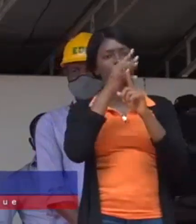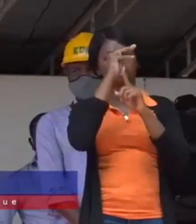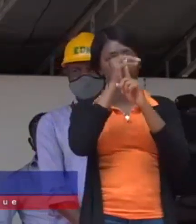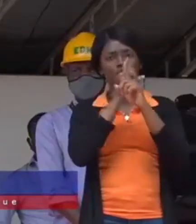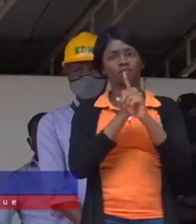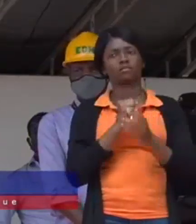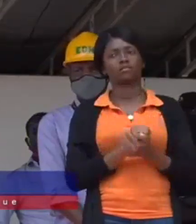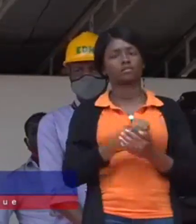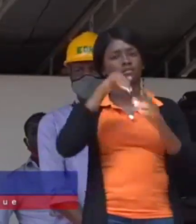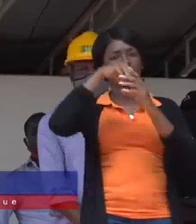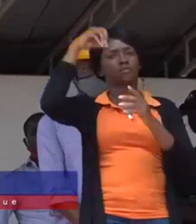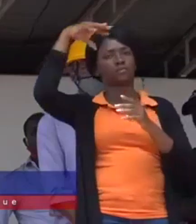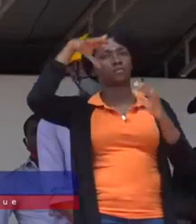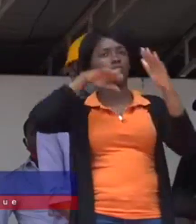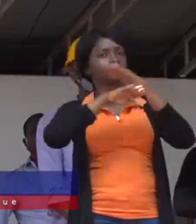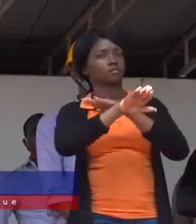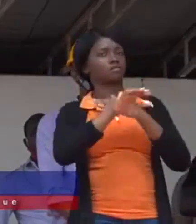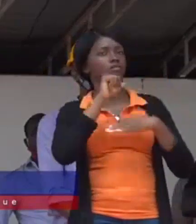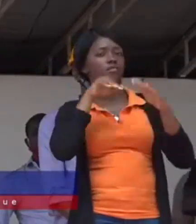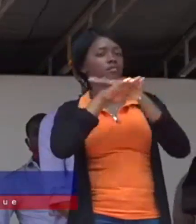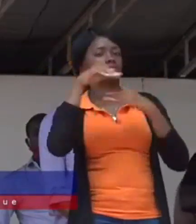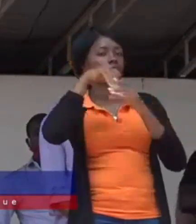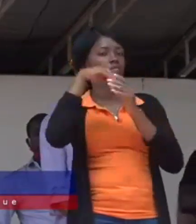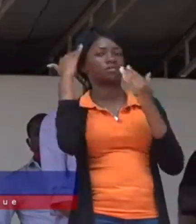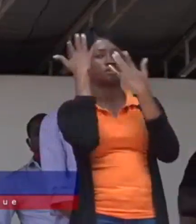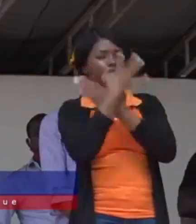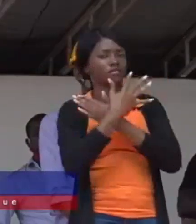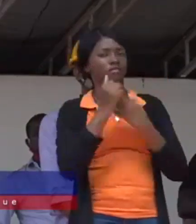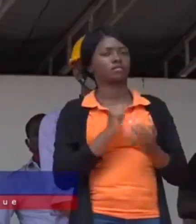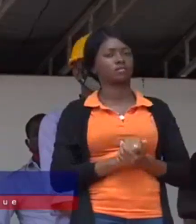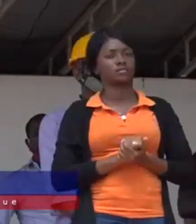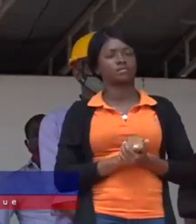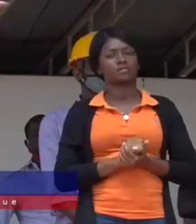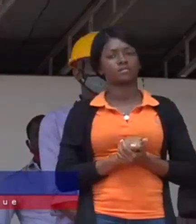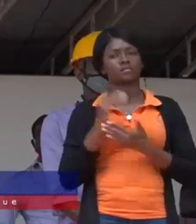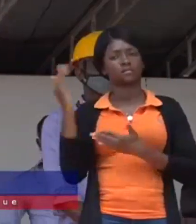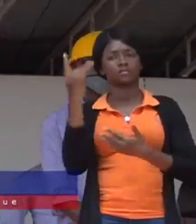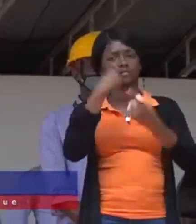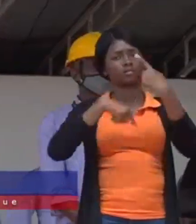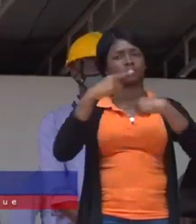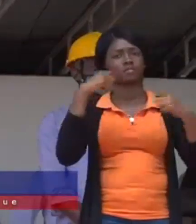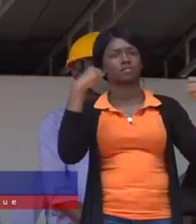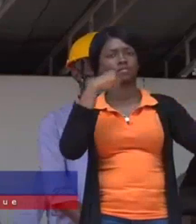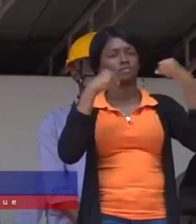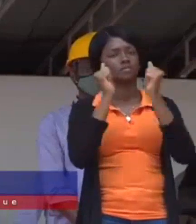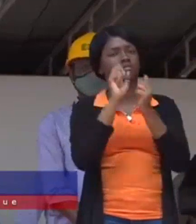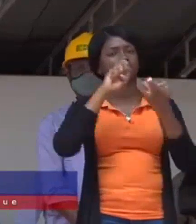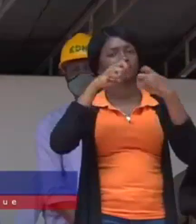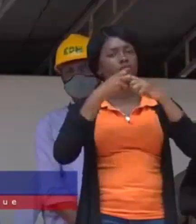dans le fait noir. Je dis nous ça. Ça veut dire moi-même. Je suis avec problème peuple